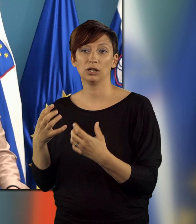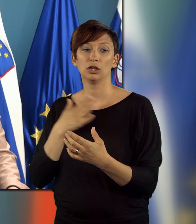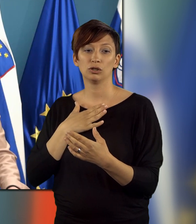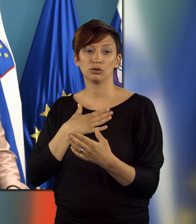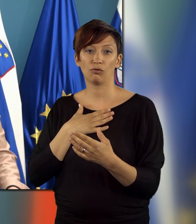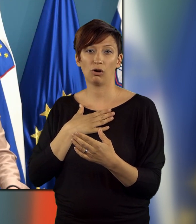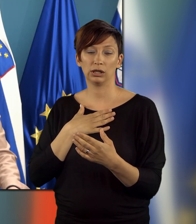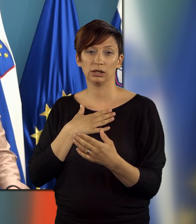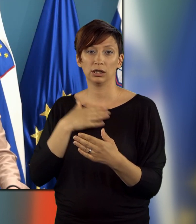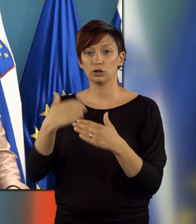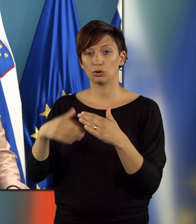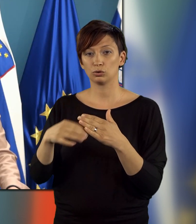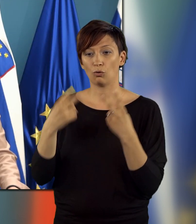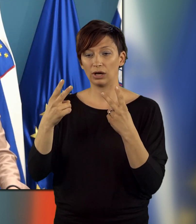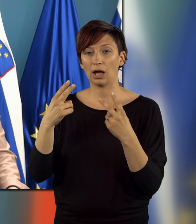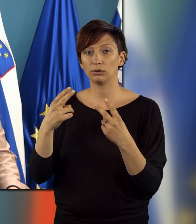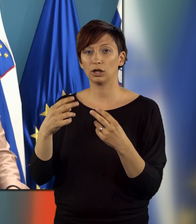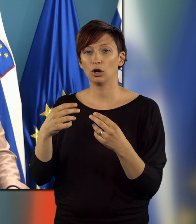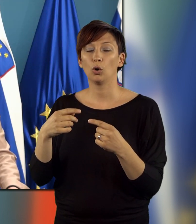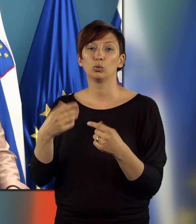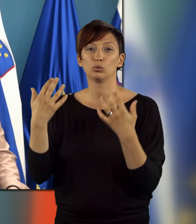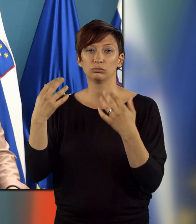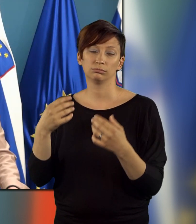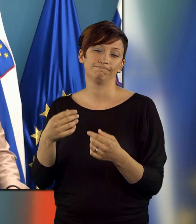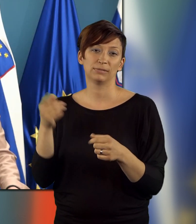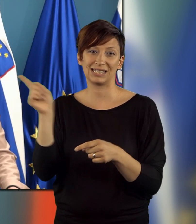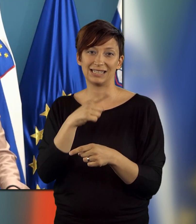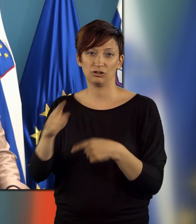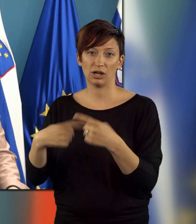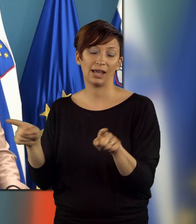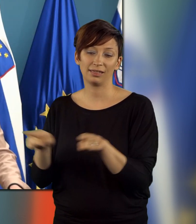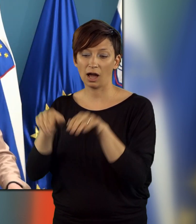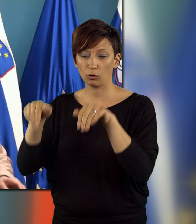svoje terjatve uveljavljajo v stečaju. Enako jih moramo obravnavati.